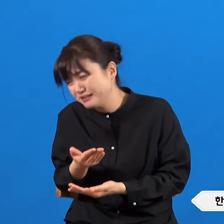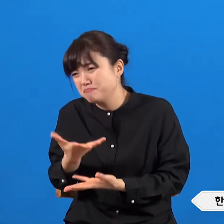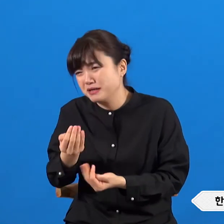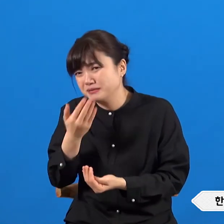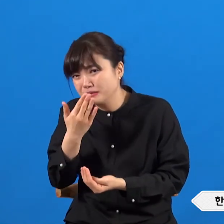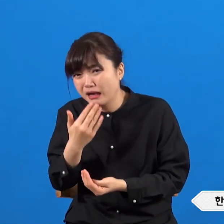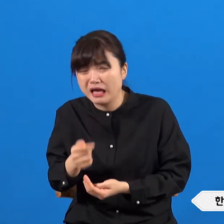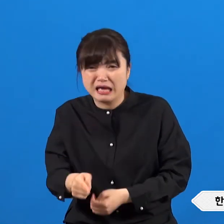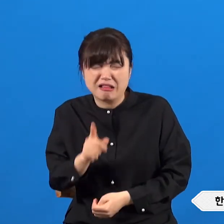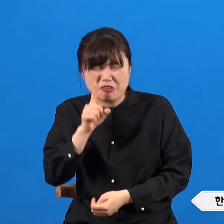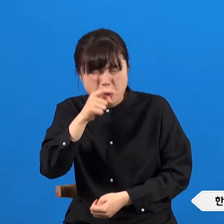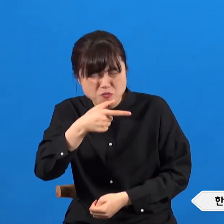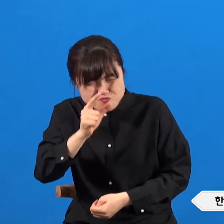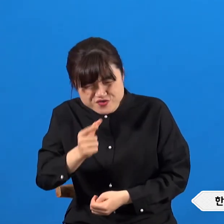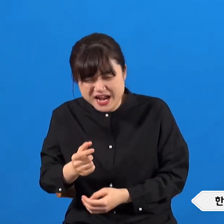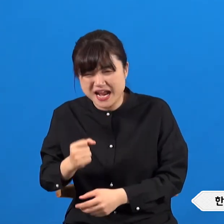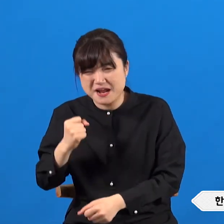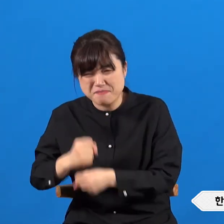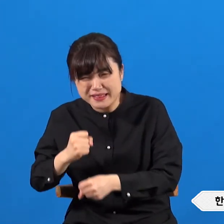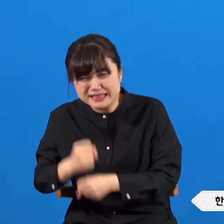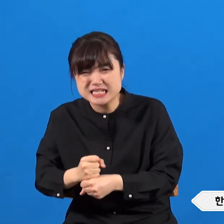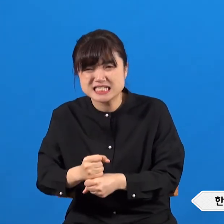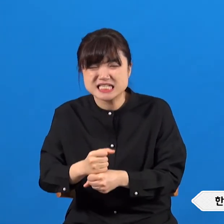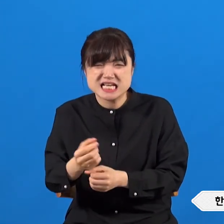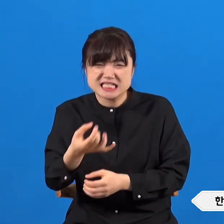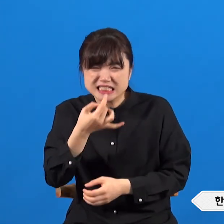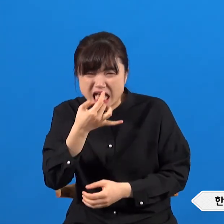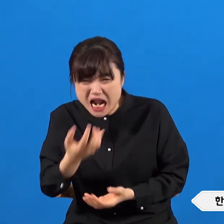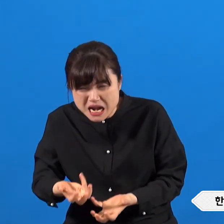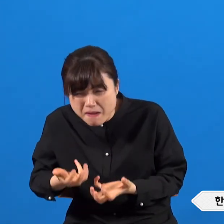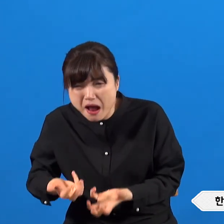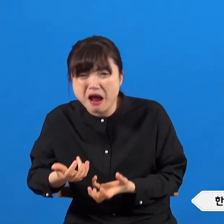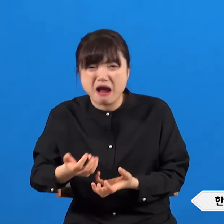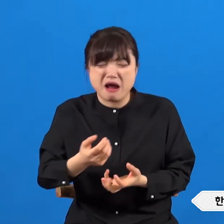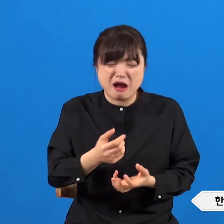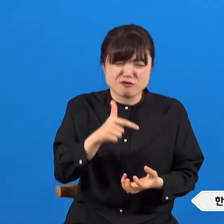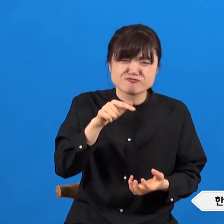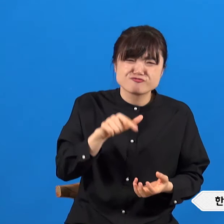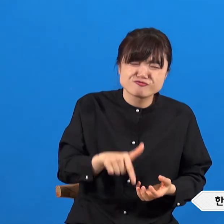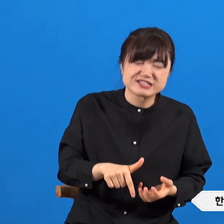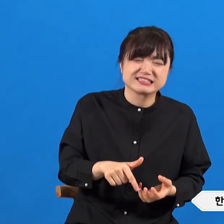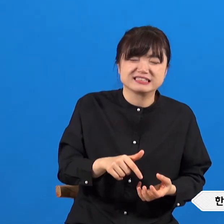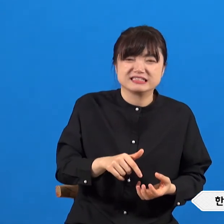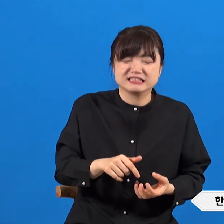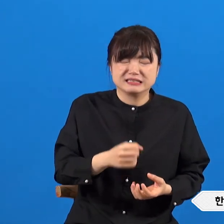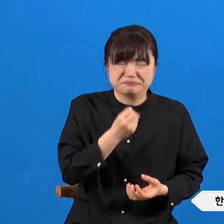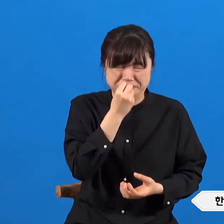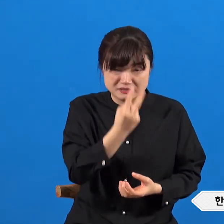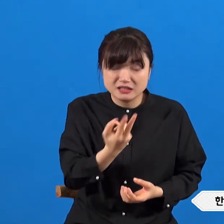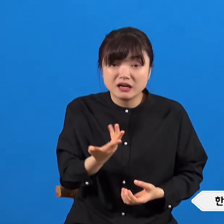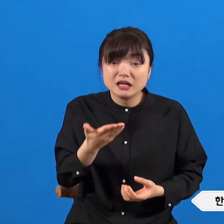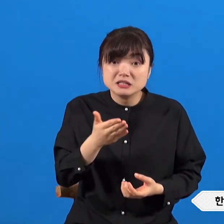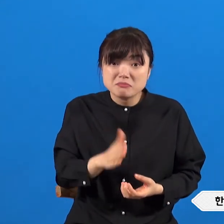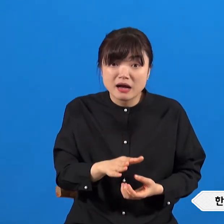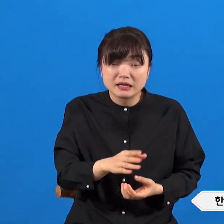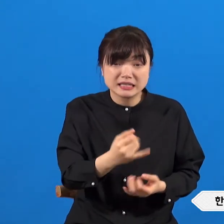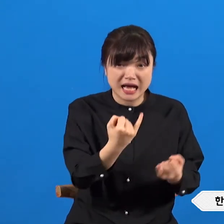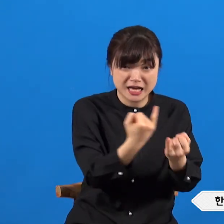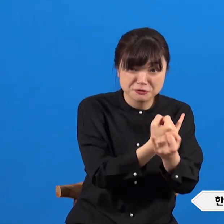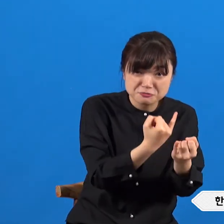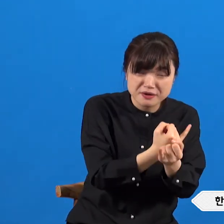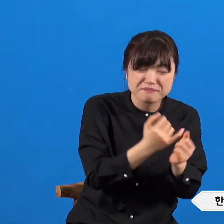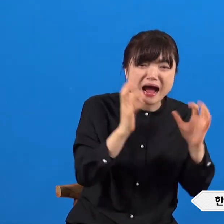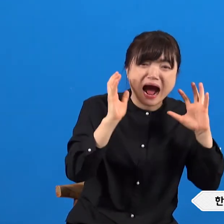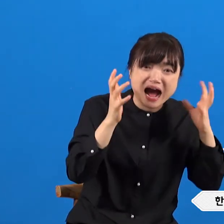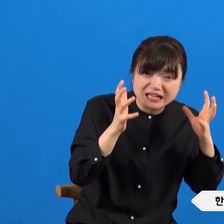구정물로 지은 밥에 역한 생선 비린내가 진동하는 밥상입니다. 그런데 그 아주머니와